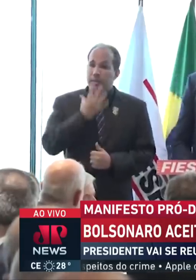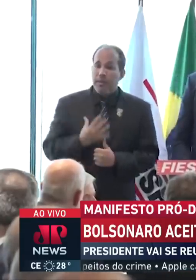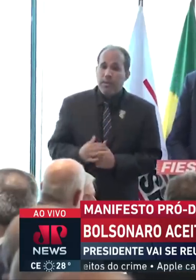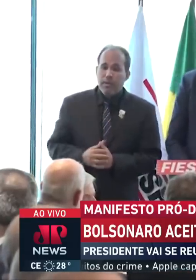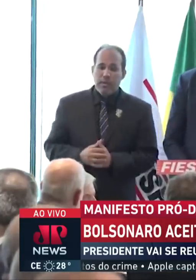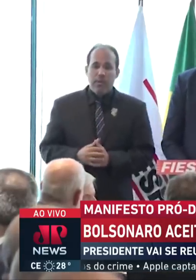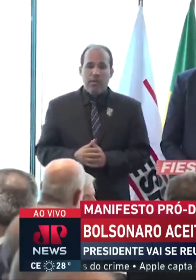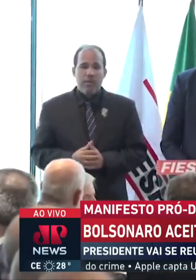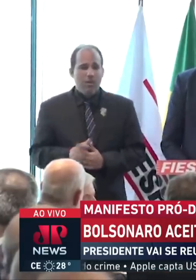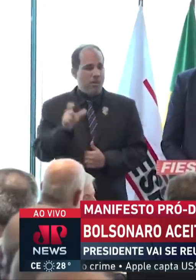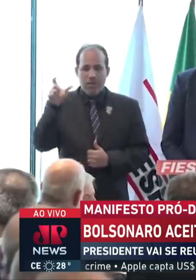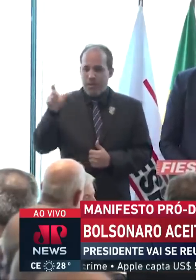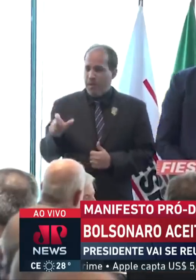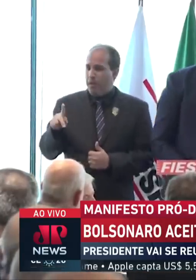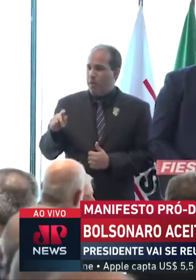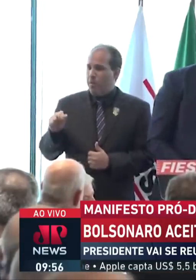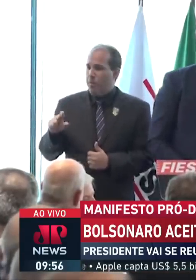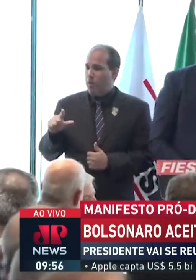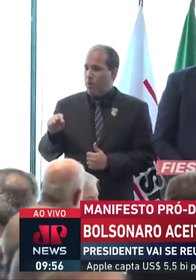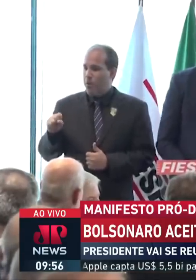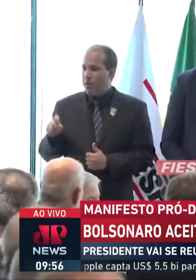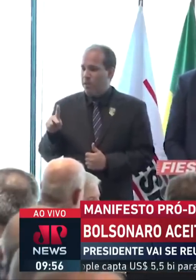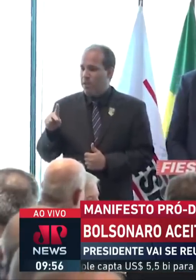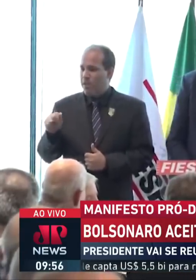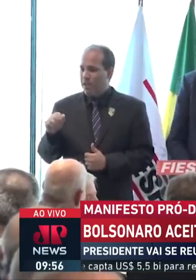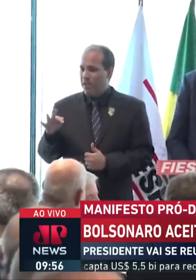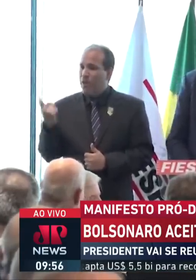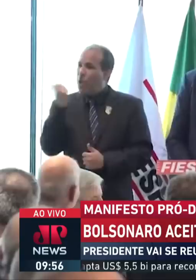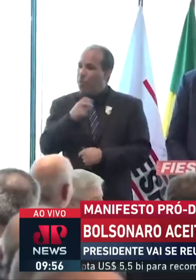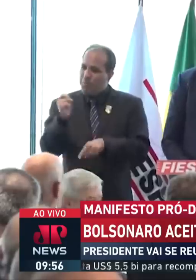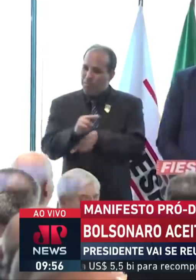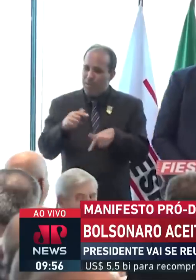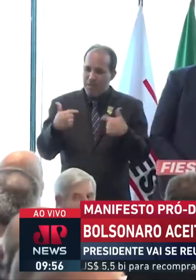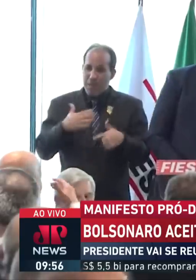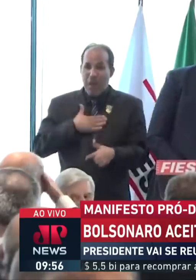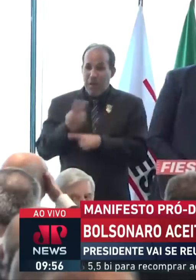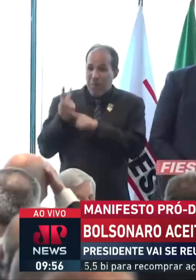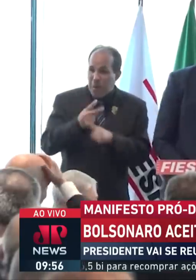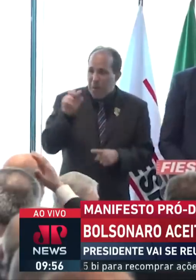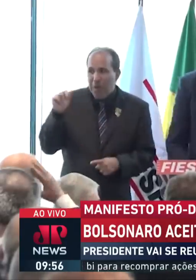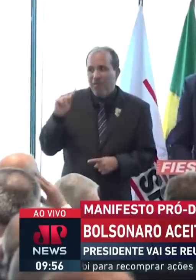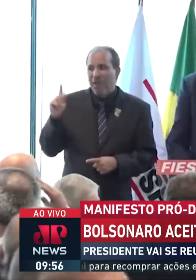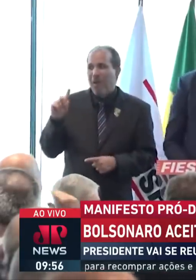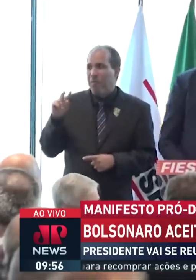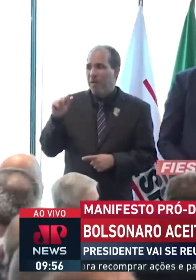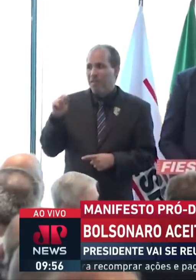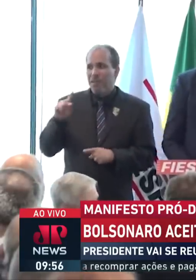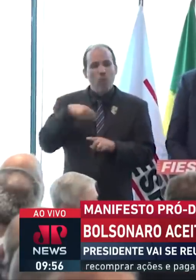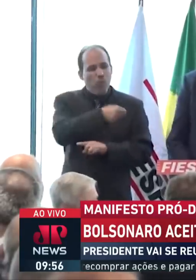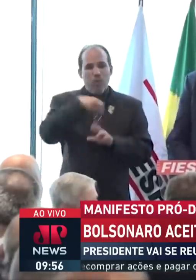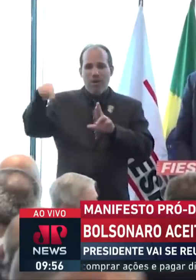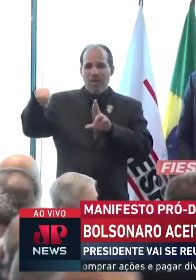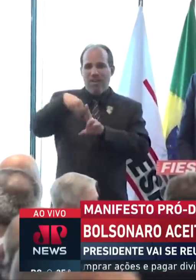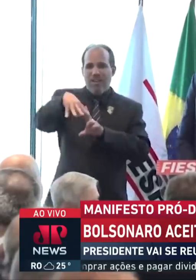democracia. Seria interessante ouvir o que esses signatários desse manifesto têm a dizer sobre isso. É